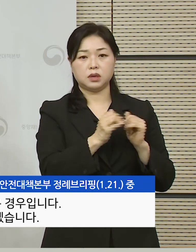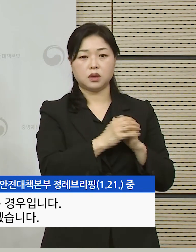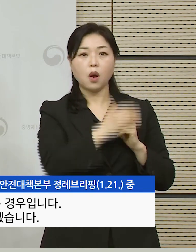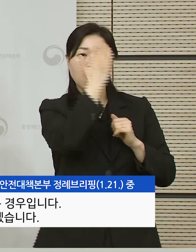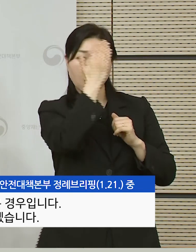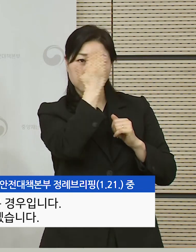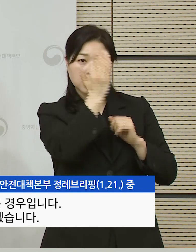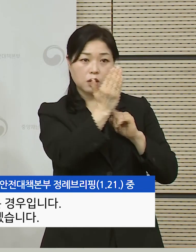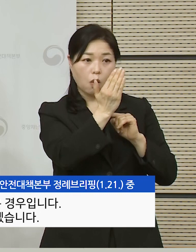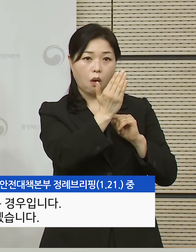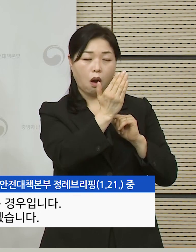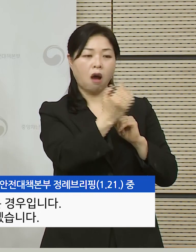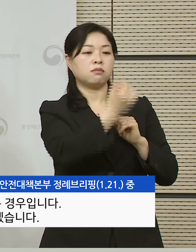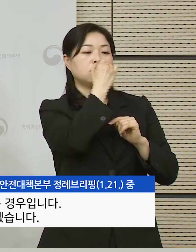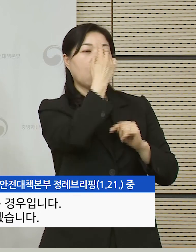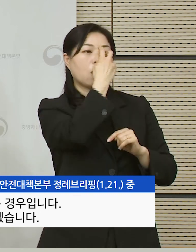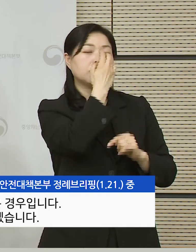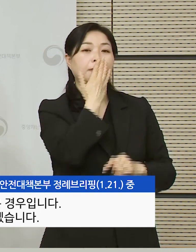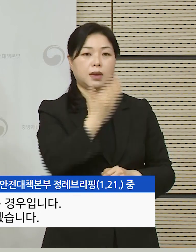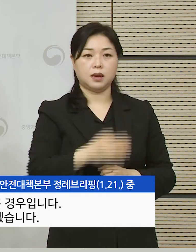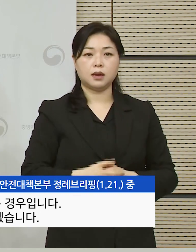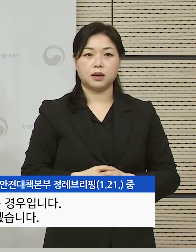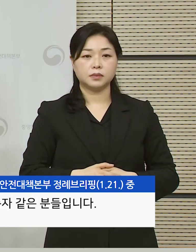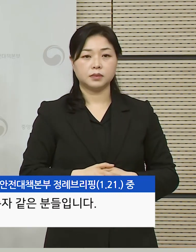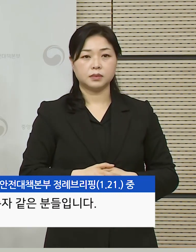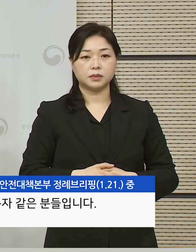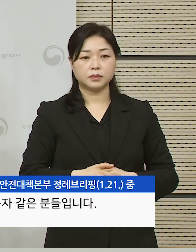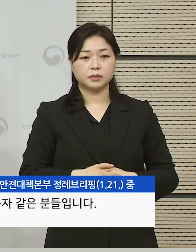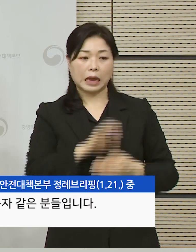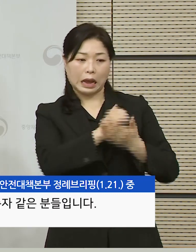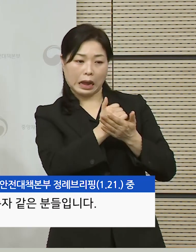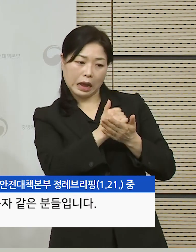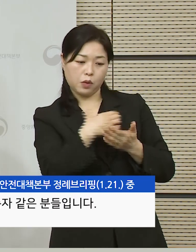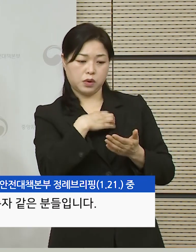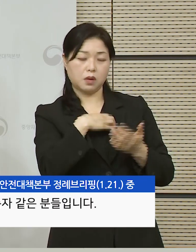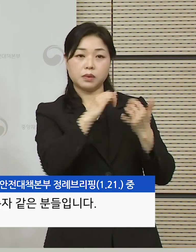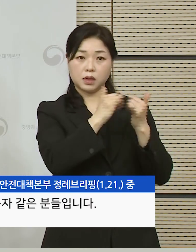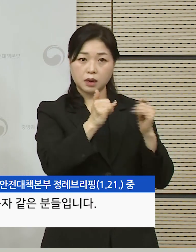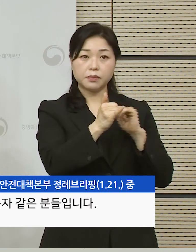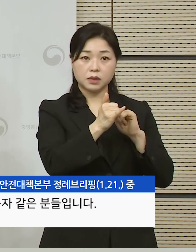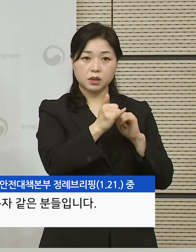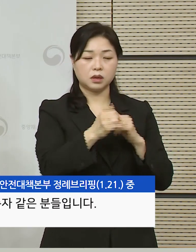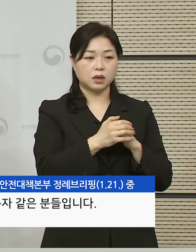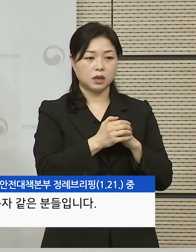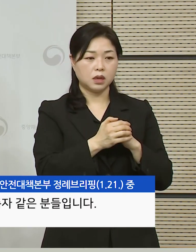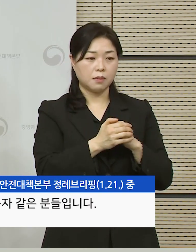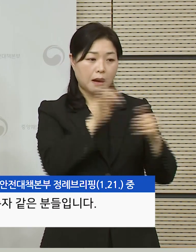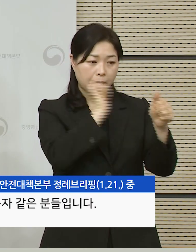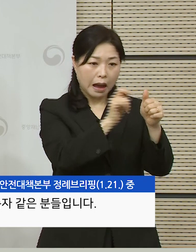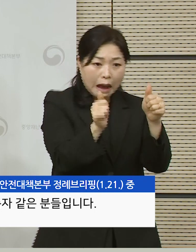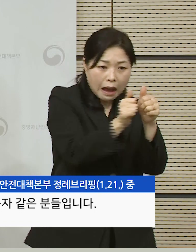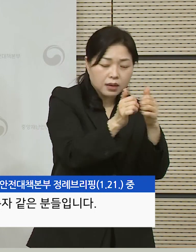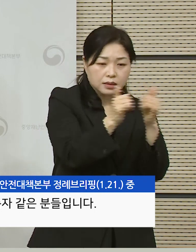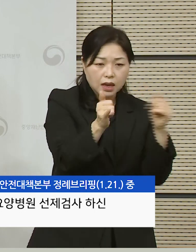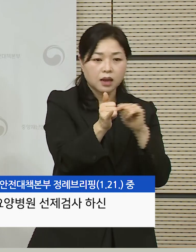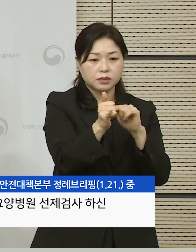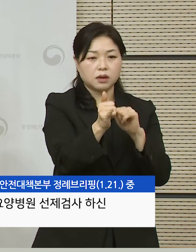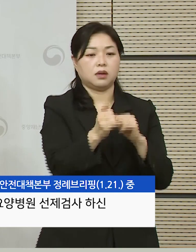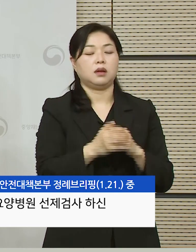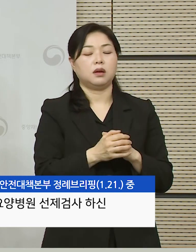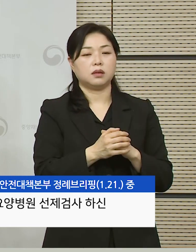경우에는 지금 그 무료로 하실 수가 있겠습니다. 이 고위험군 같은 경우 역학적인 연관자, 밀접 접촉자 같은